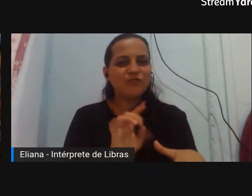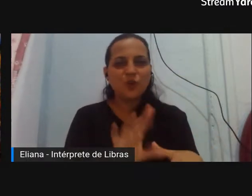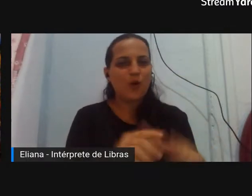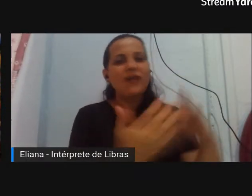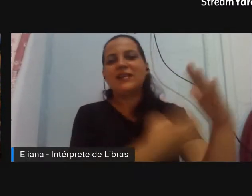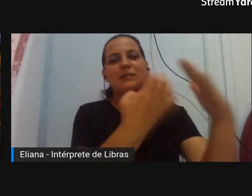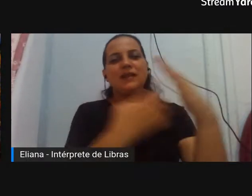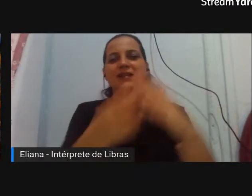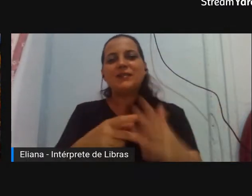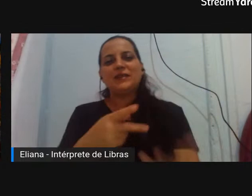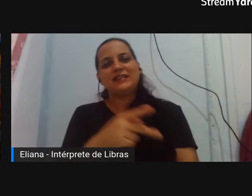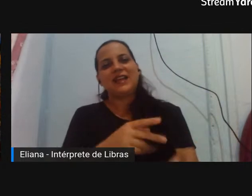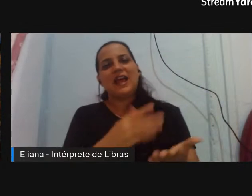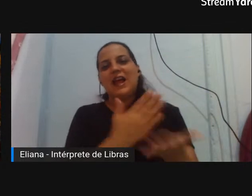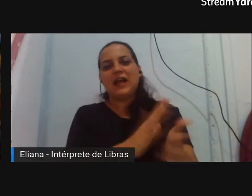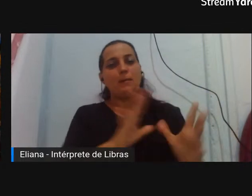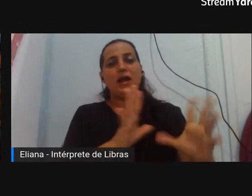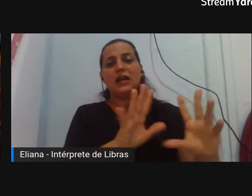E na nossa compreensão,